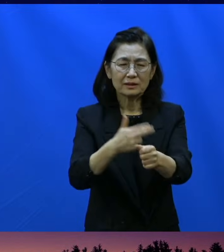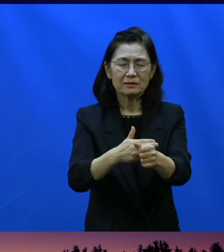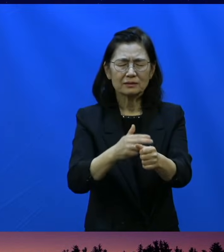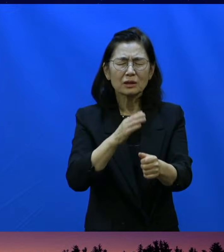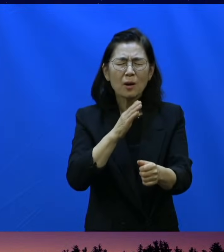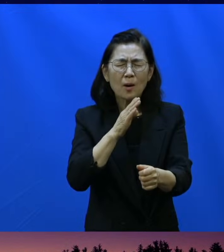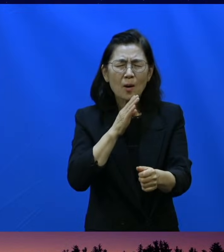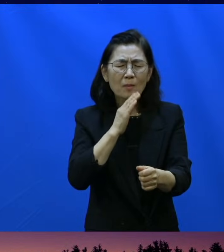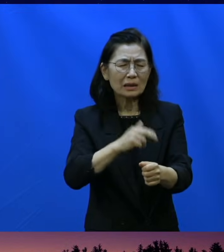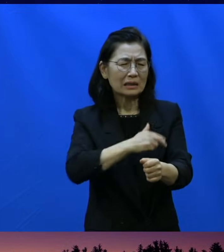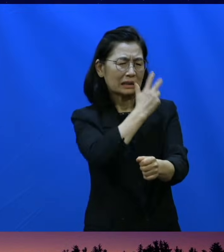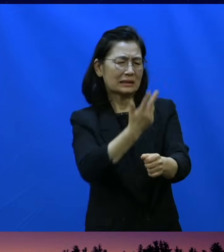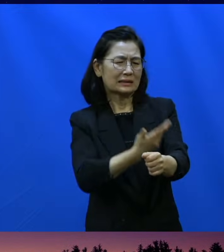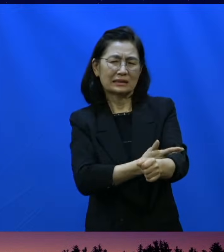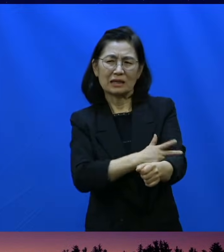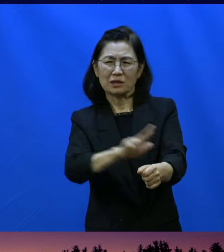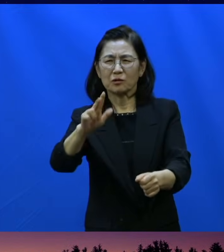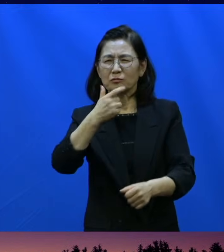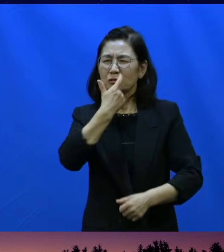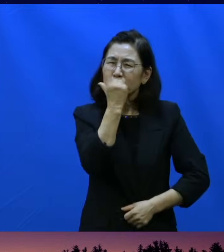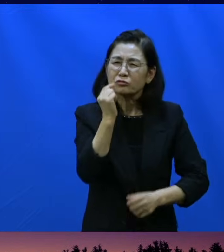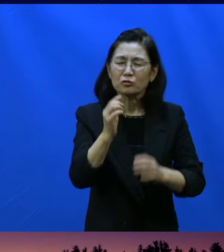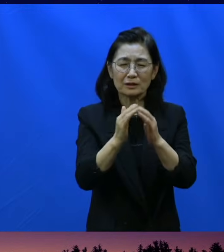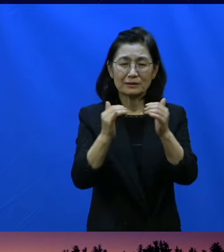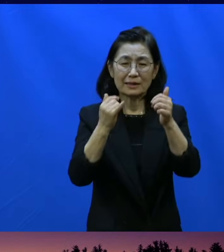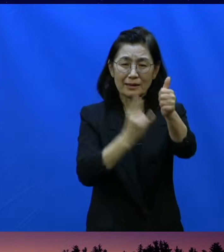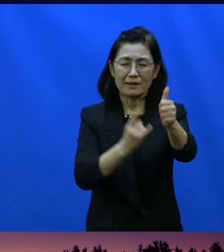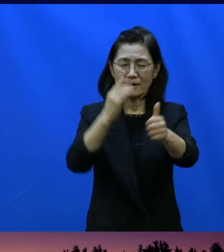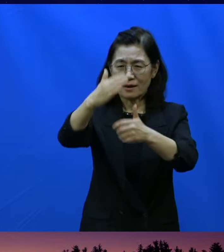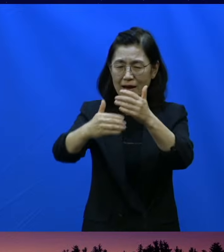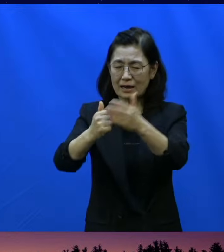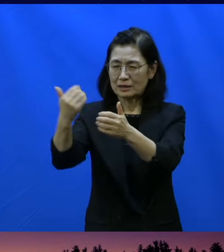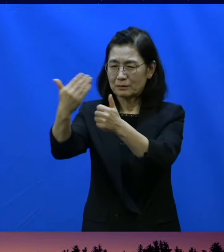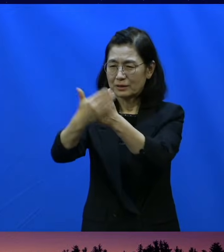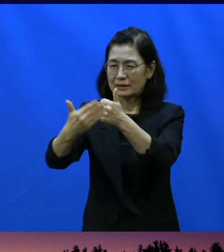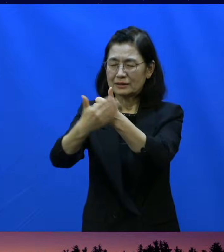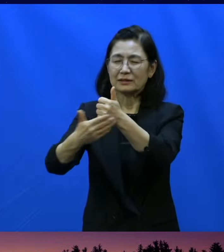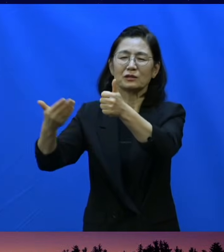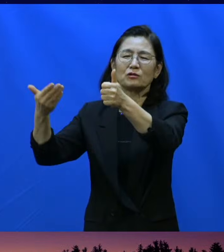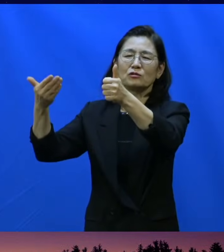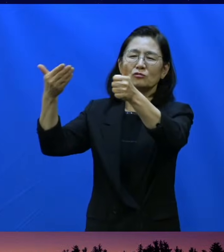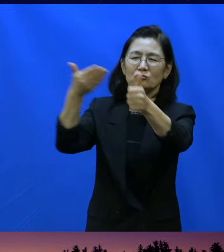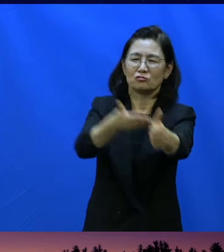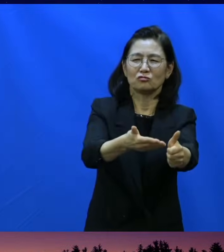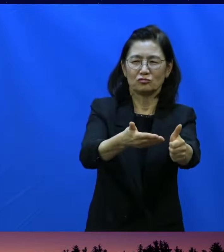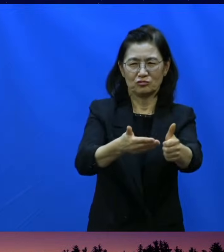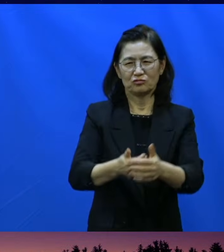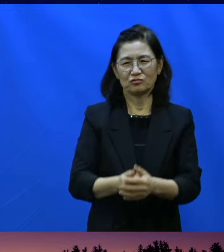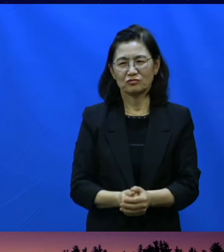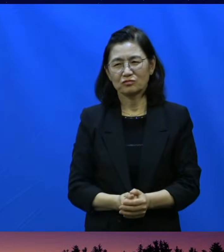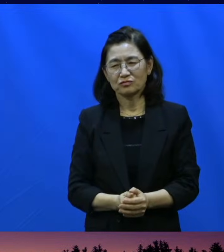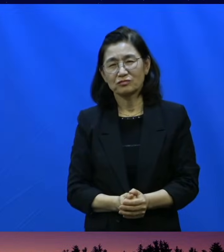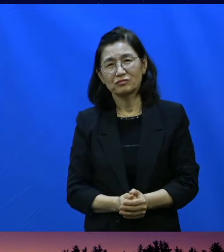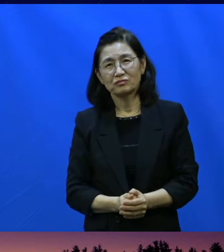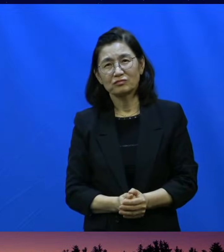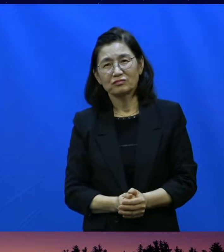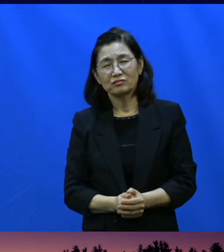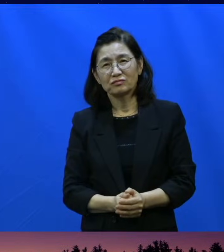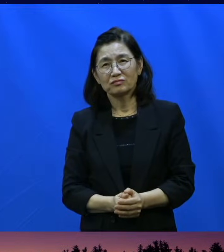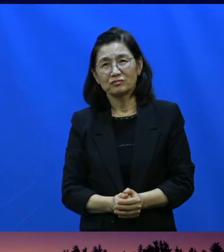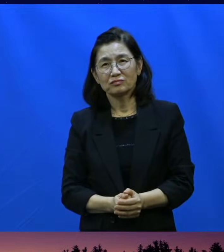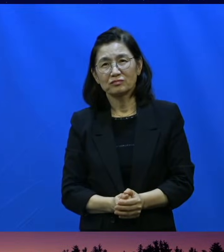더 작은 자 같은 나에게 이 은혜를 주셨는데 이 은혜를 어떻게 설명이 안 되는 거잖아요.